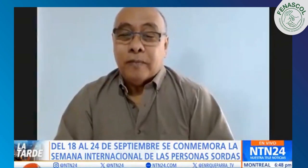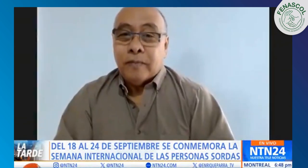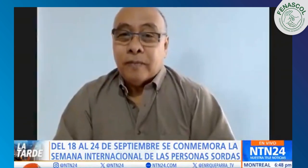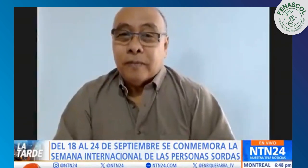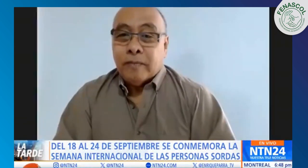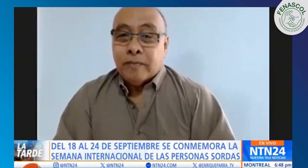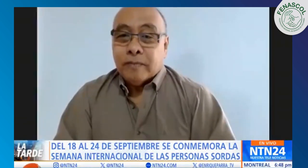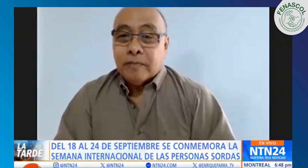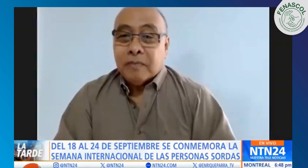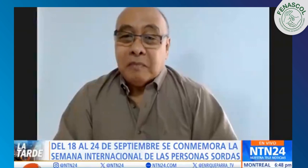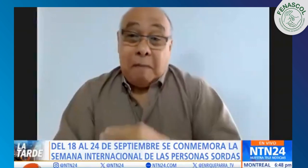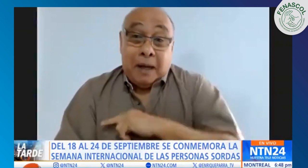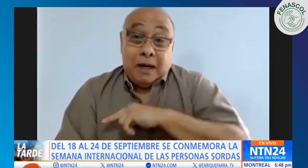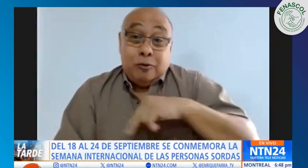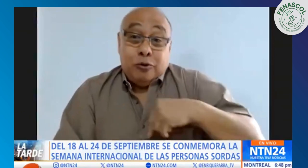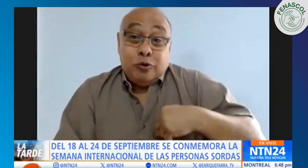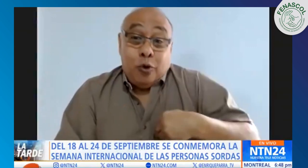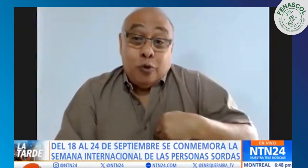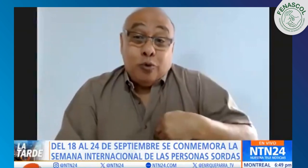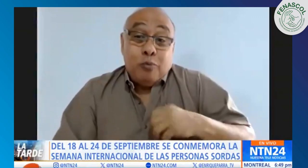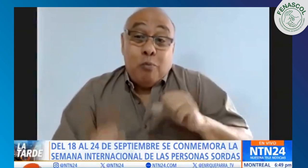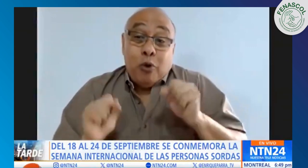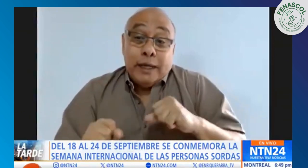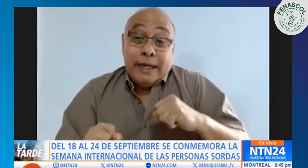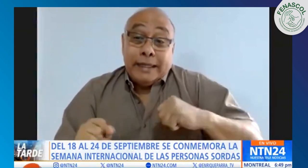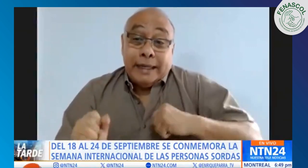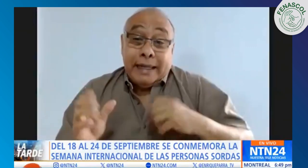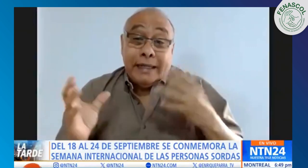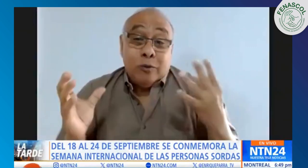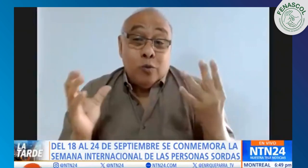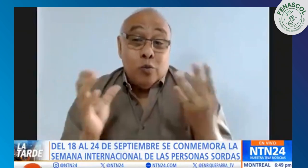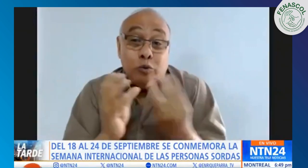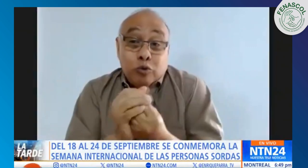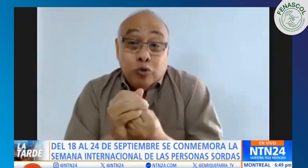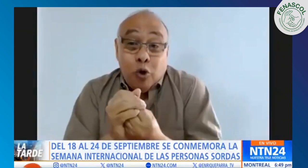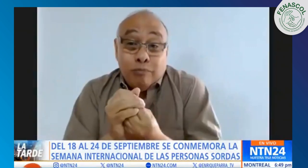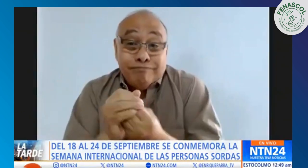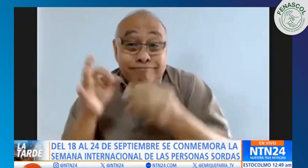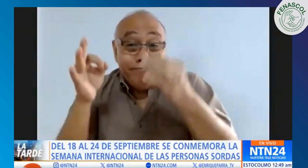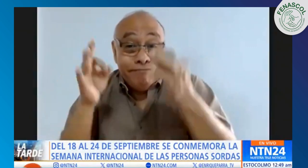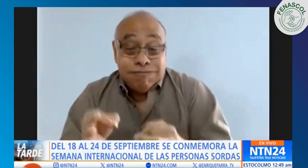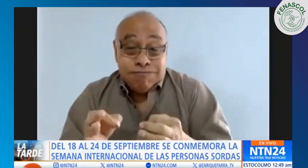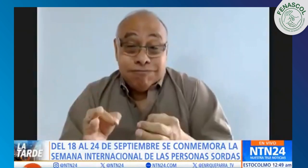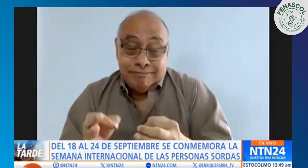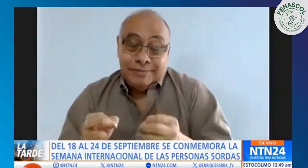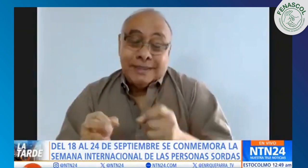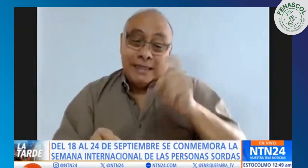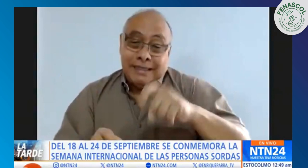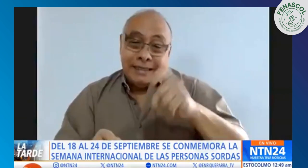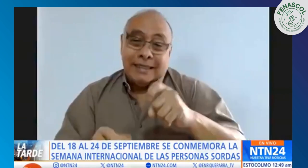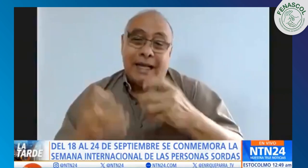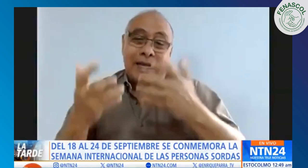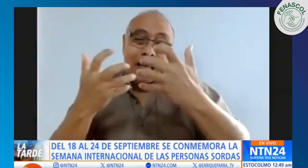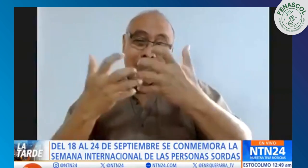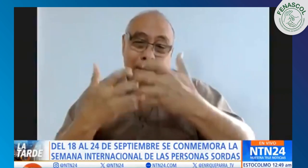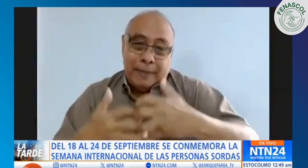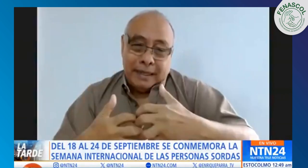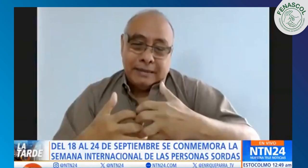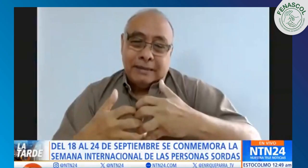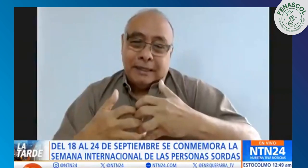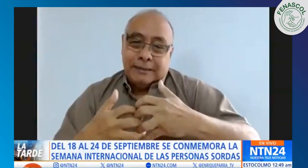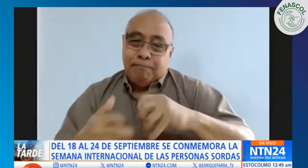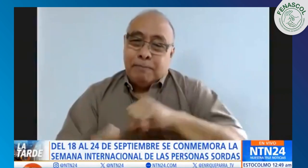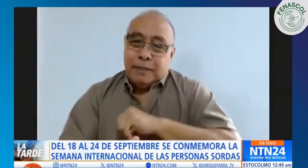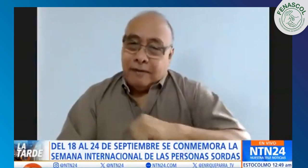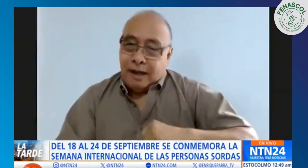un hecho que no en todos los países está. Y para nosotros acceder a la información y comunicación es valiosísimo.